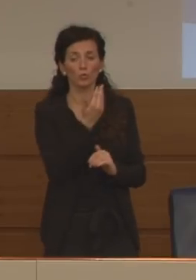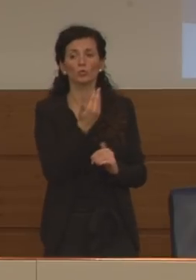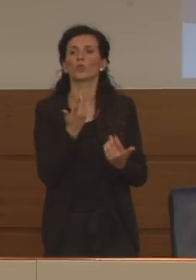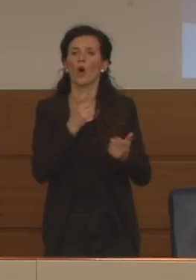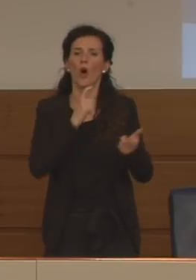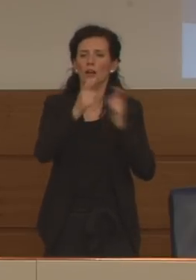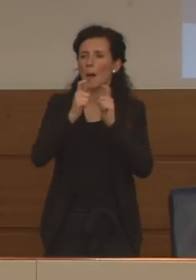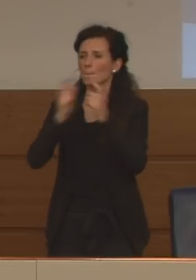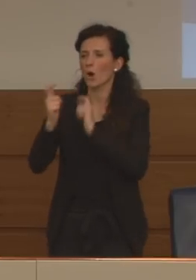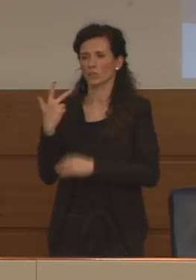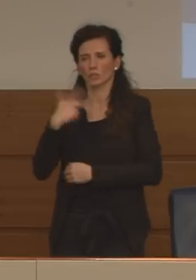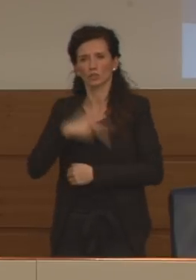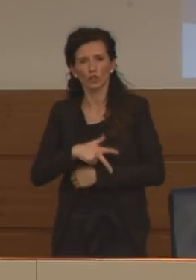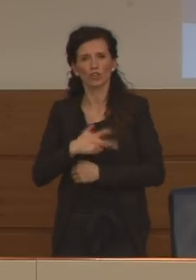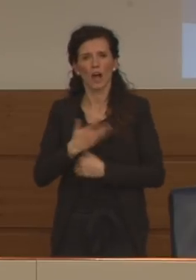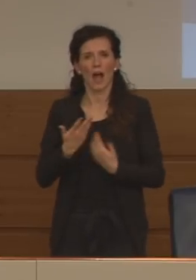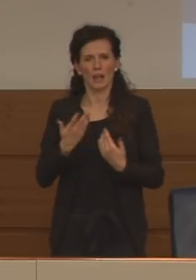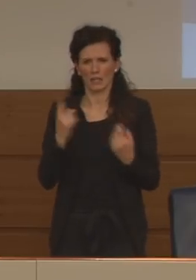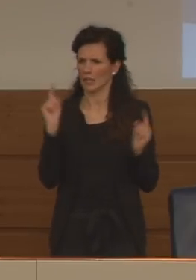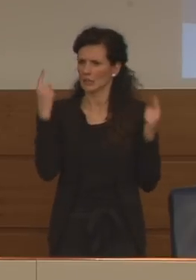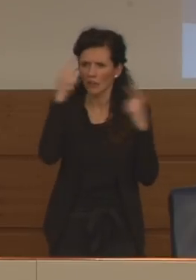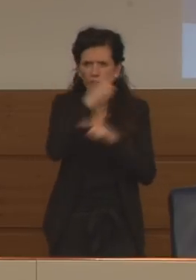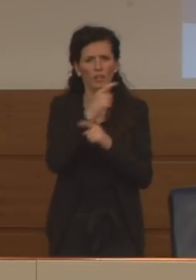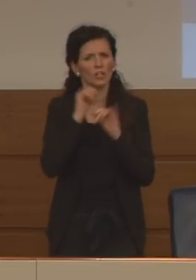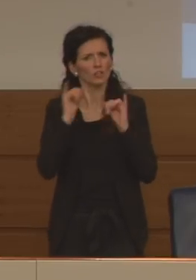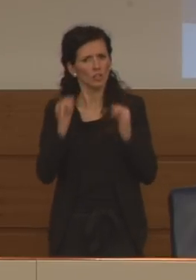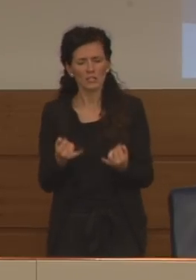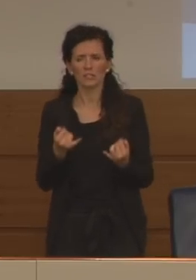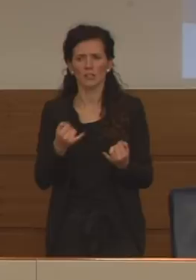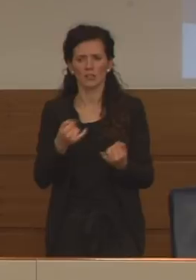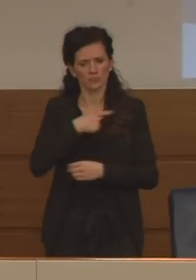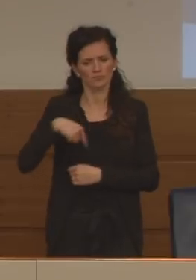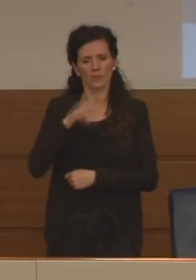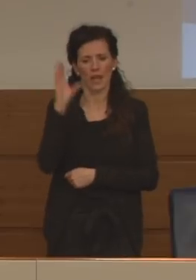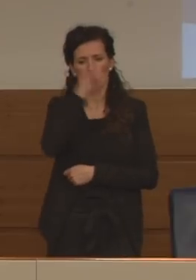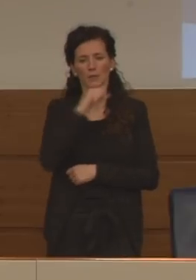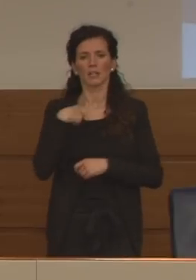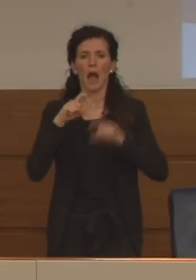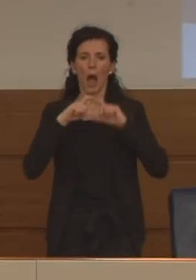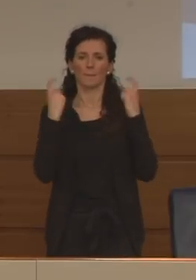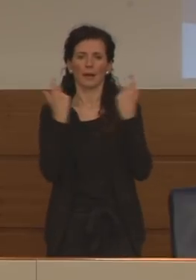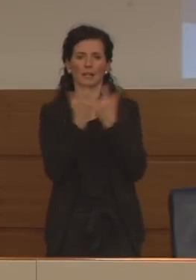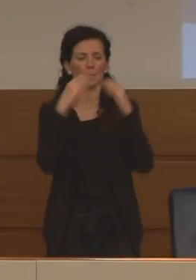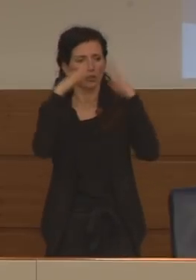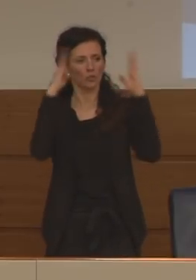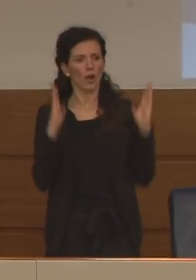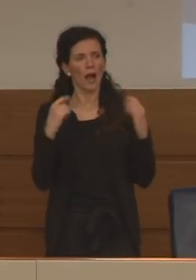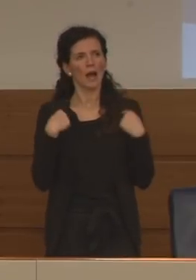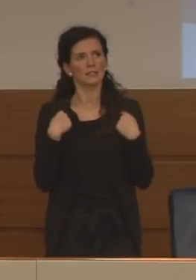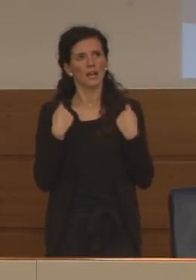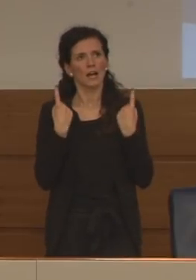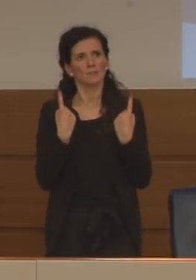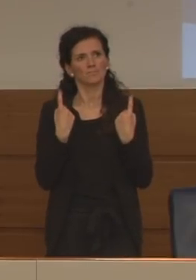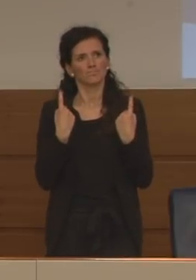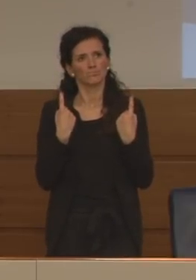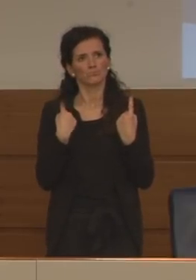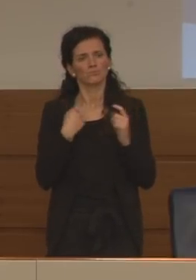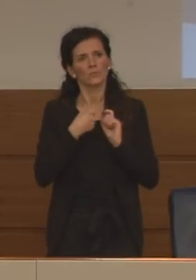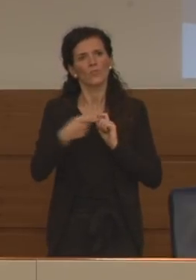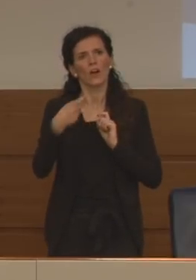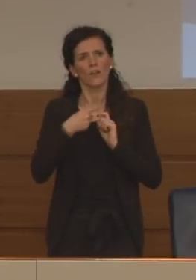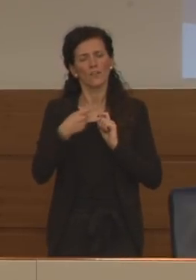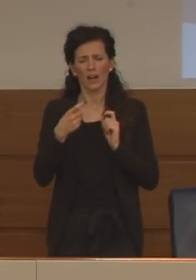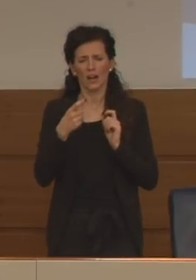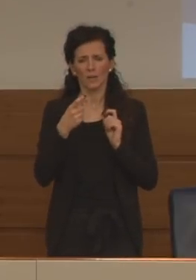è difficile capiamo vivere nel proprio appartamento nella propria casa parlano sacrificio che